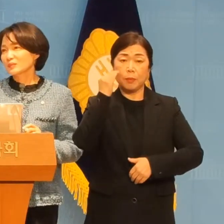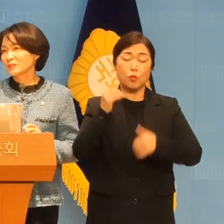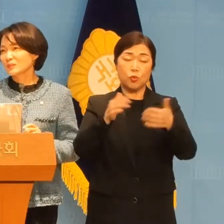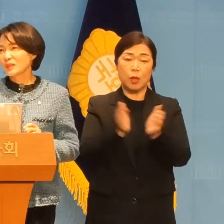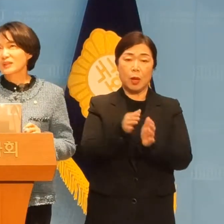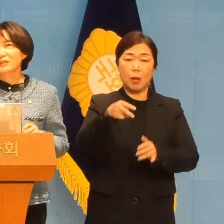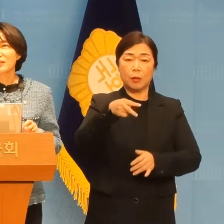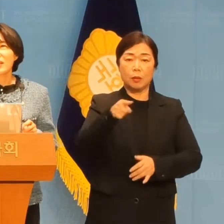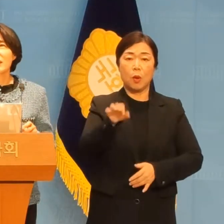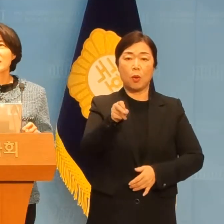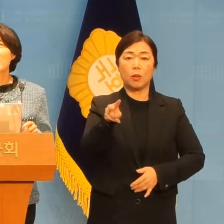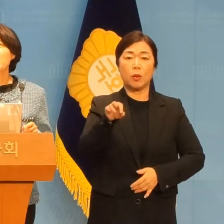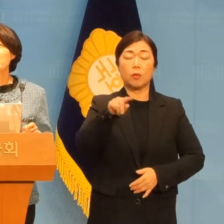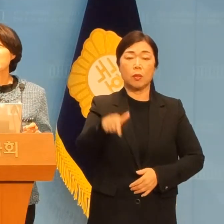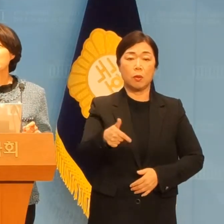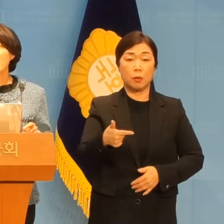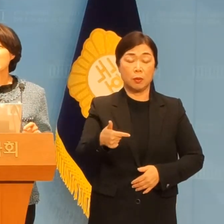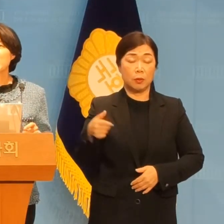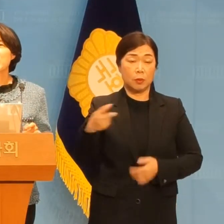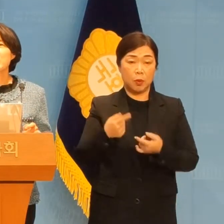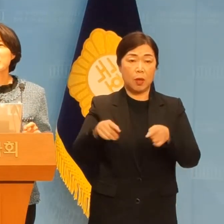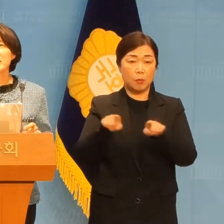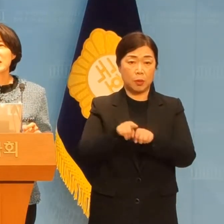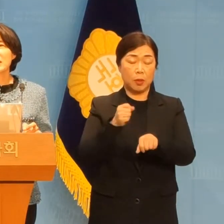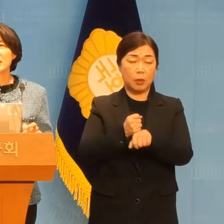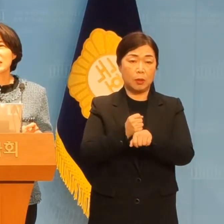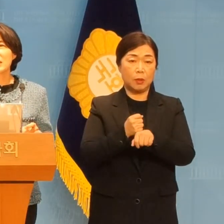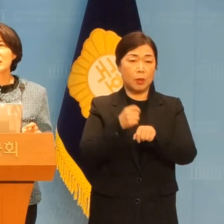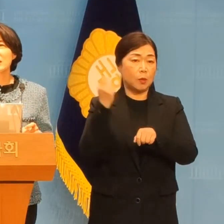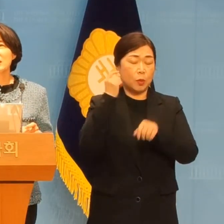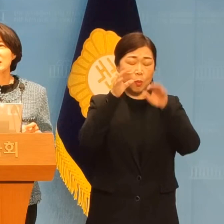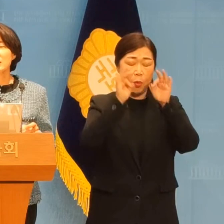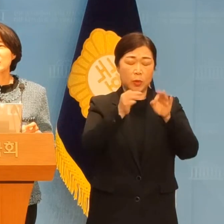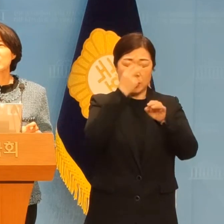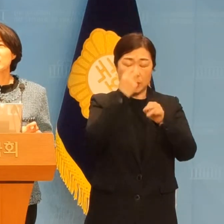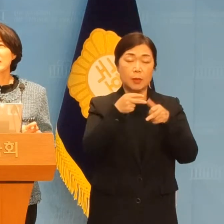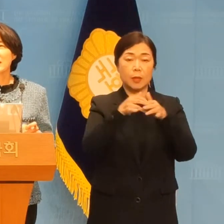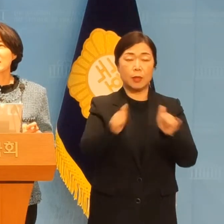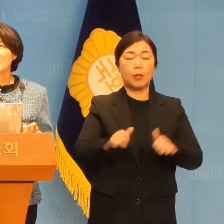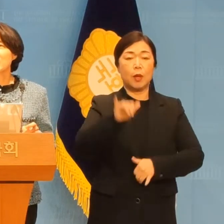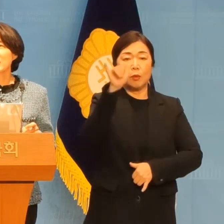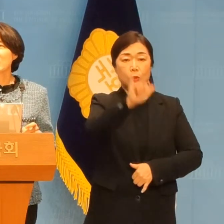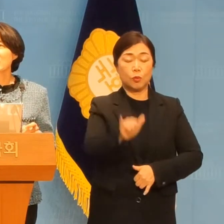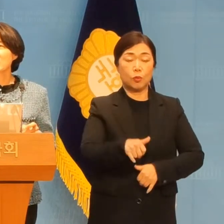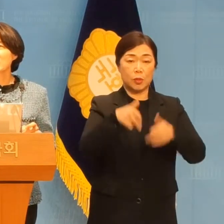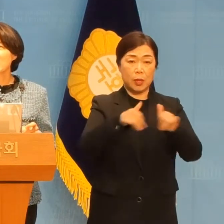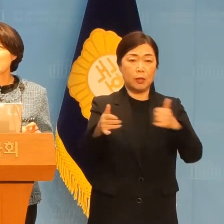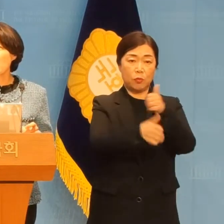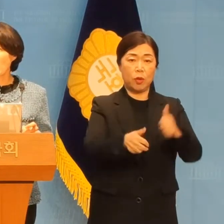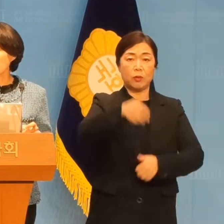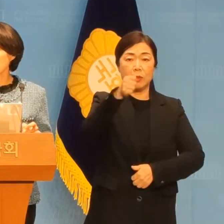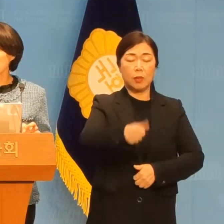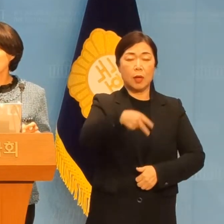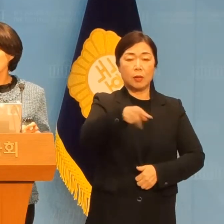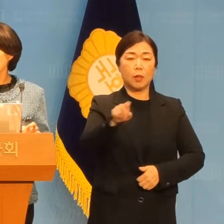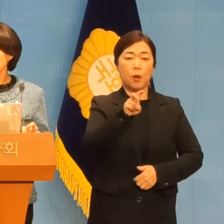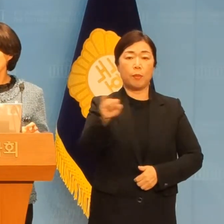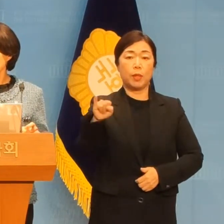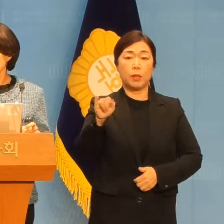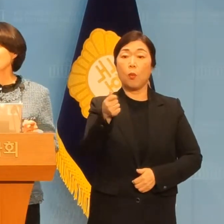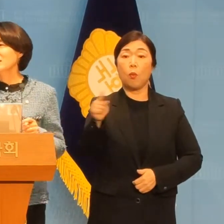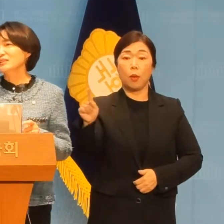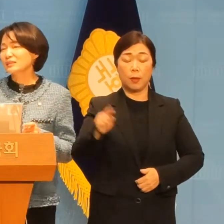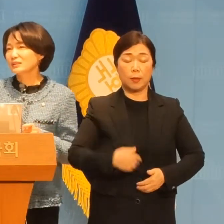함께하는 네, 더불어민주당 소리로 보는 시각장애인 전국장애인위원장 서미화.